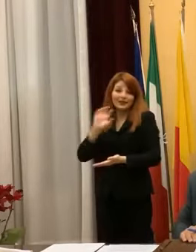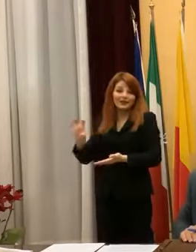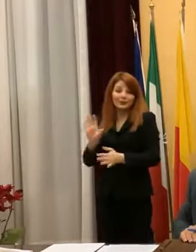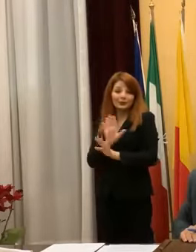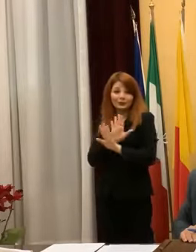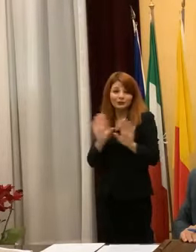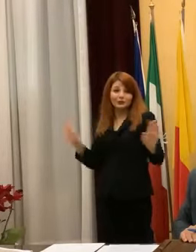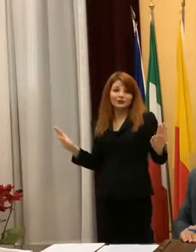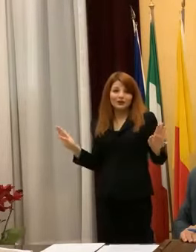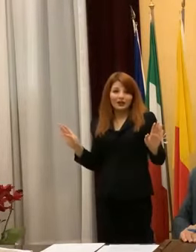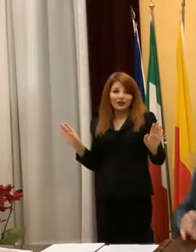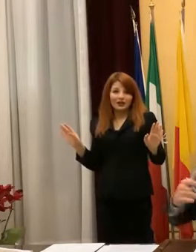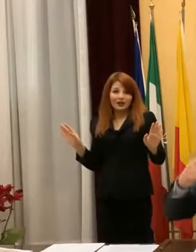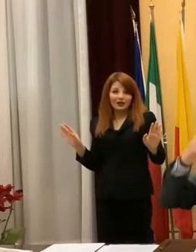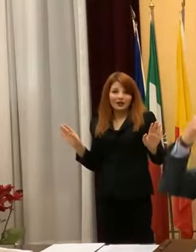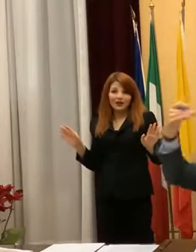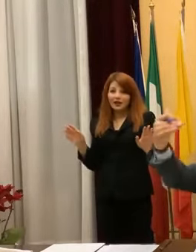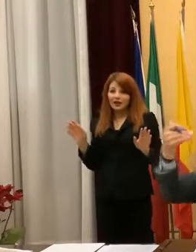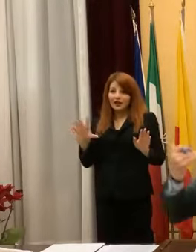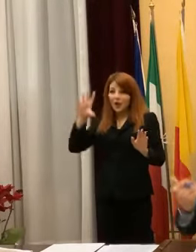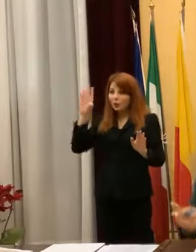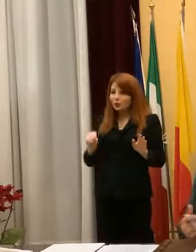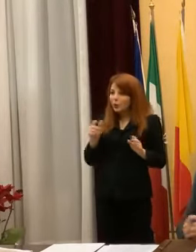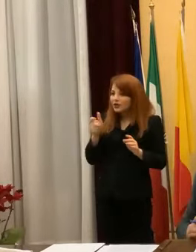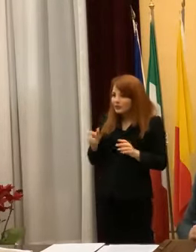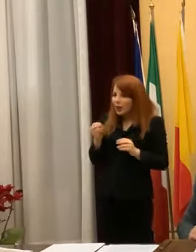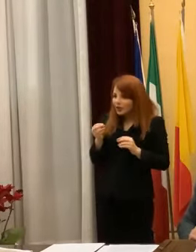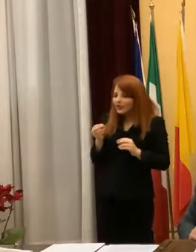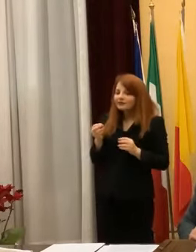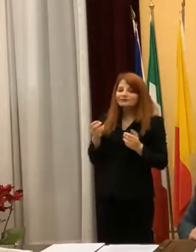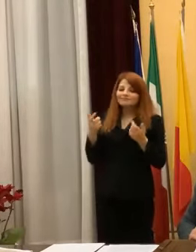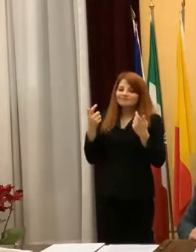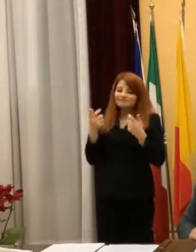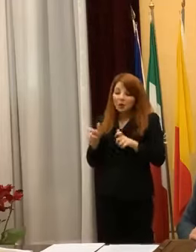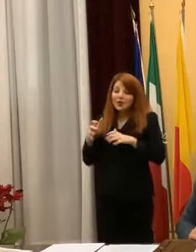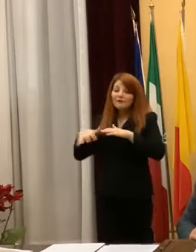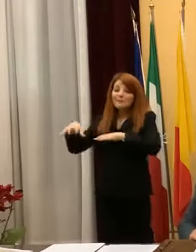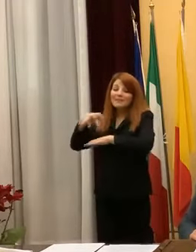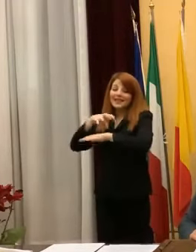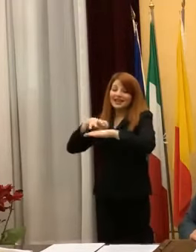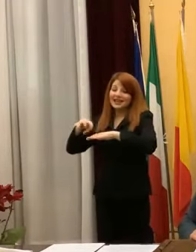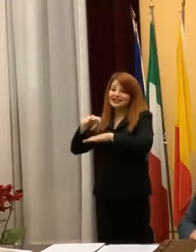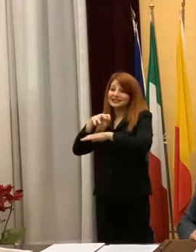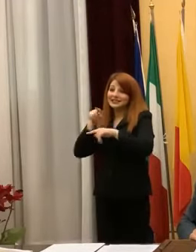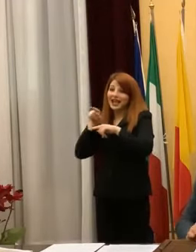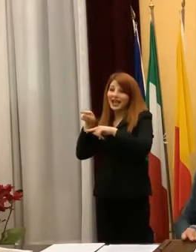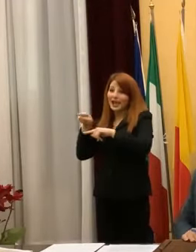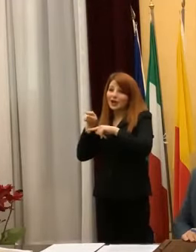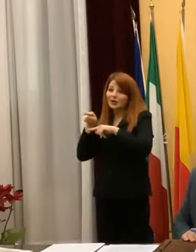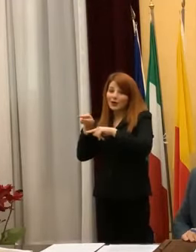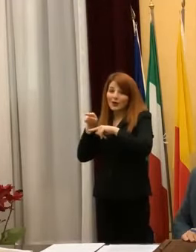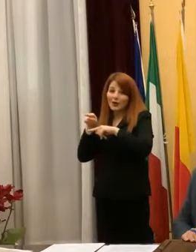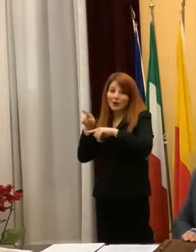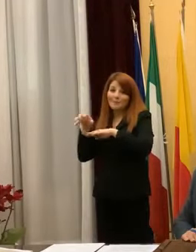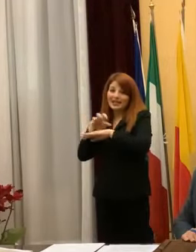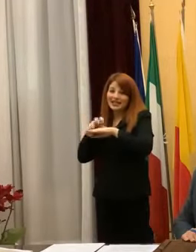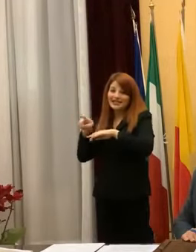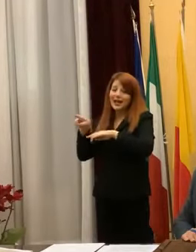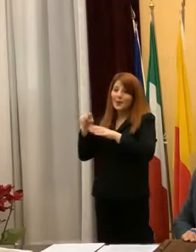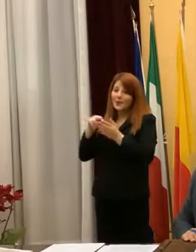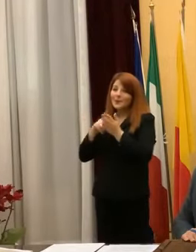Perché? Perché c'è un problema anche di vigilanza del ministero. E quindi è meglio mandarla a tutte le procure d'Italia,